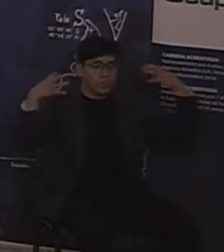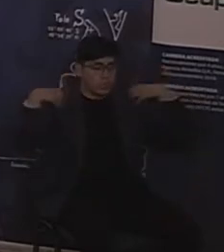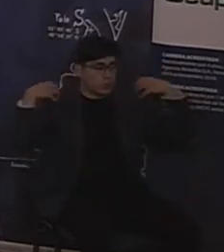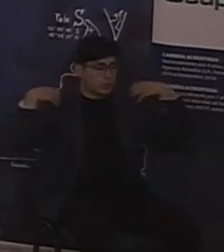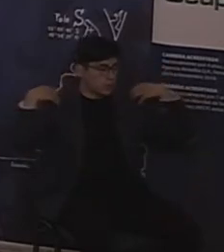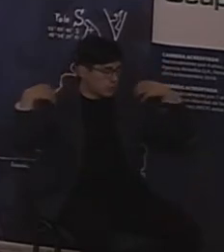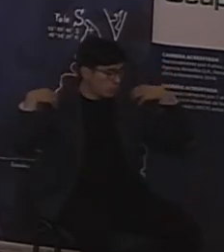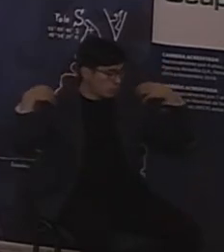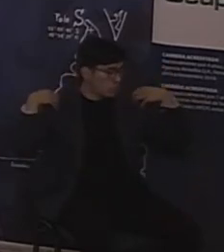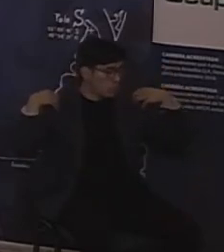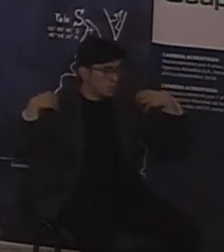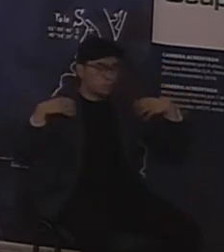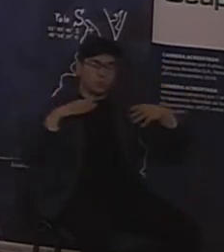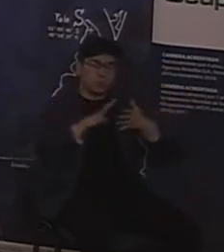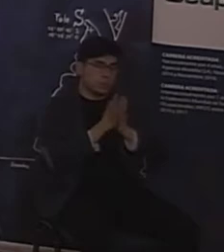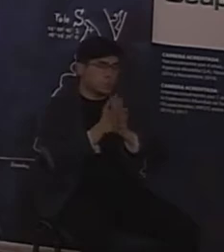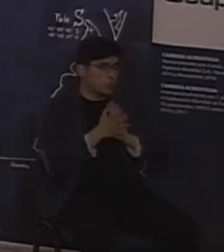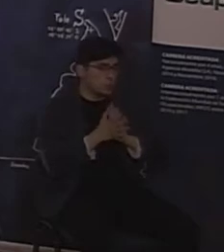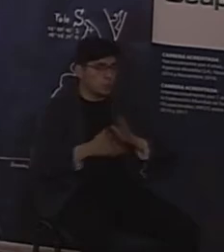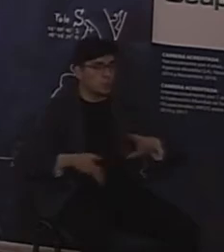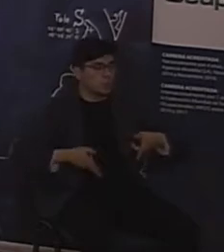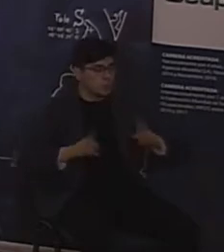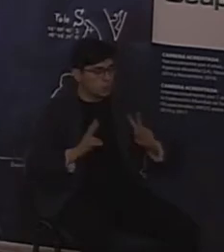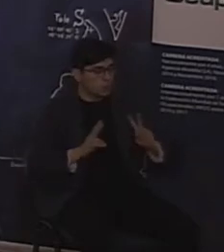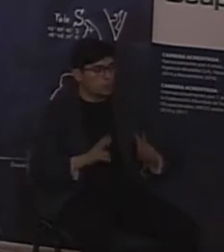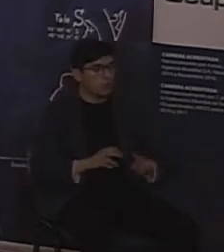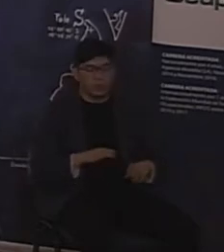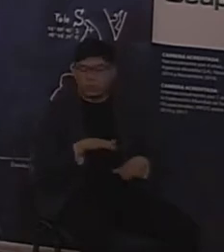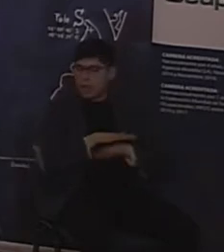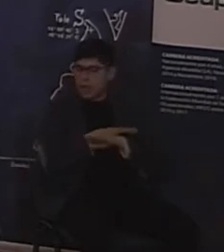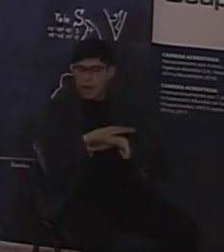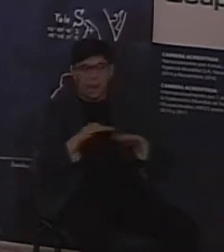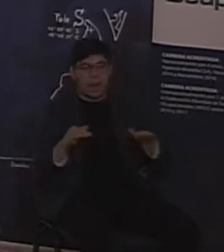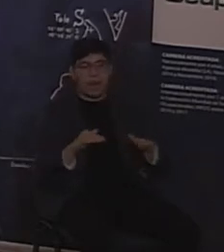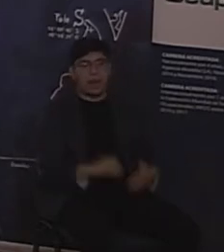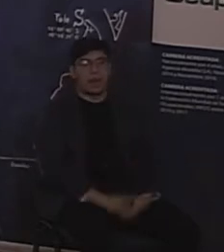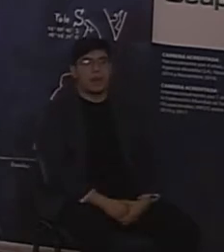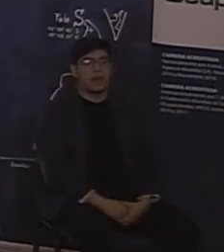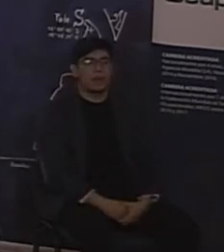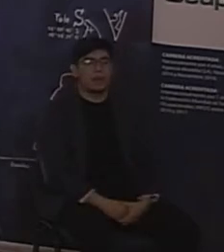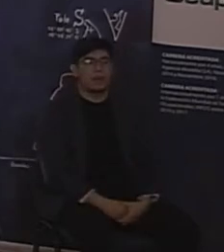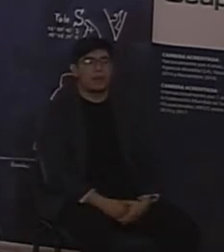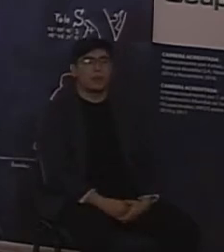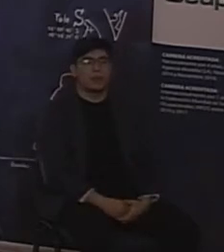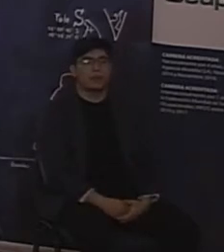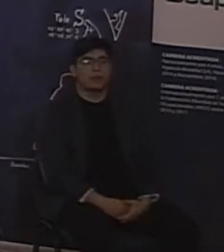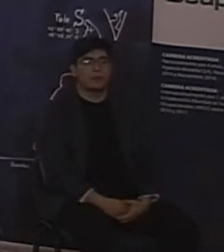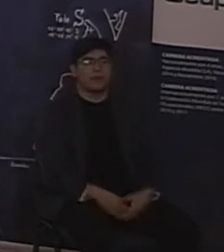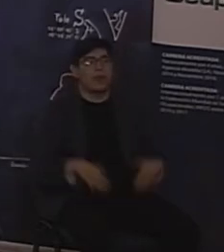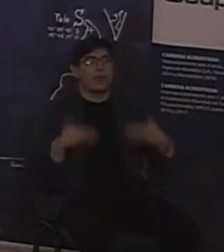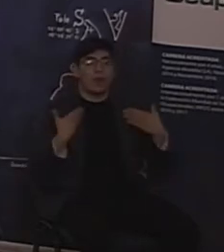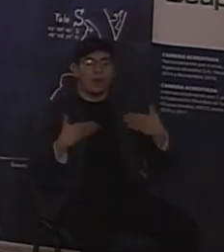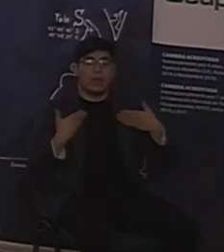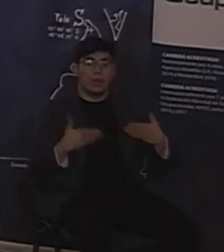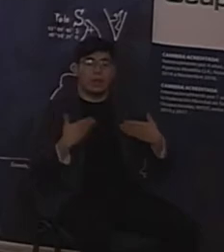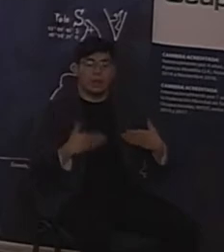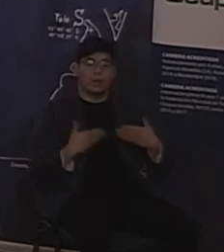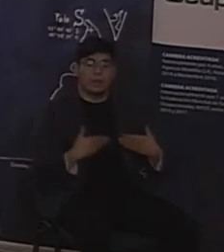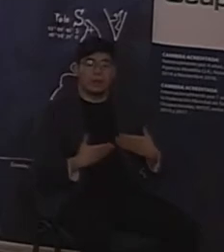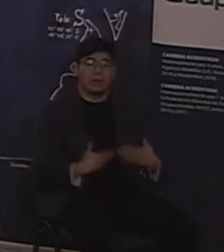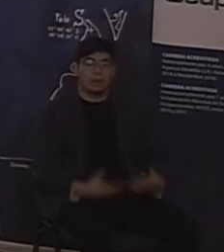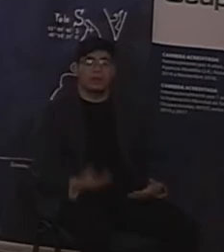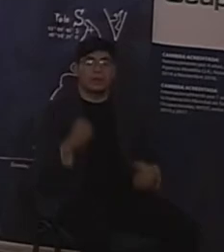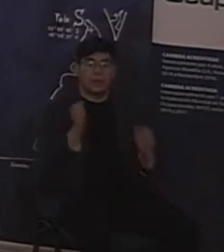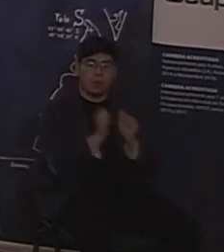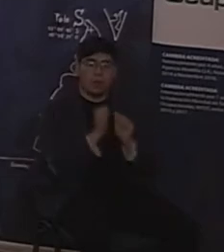de nuestros derechos y eso era injusto no entonces ahora con esta conquista tremenda que